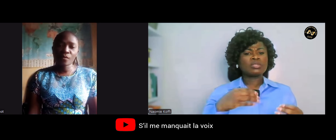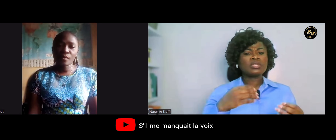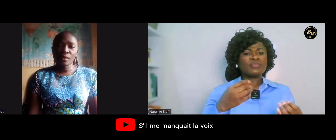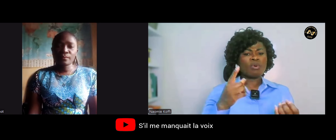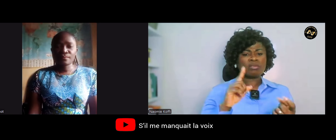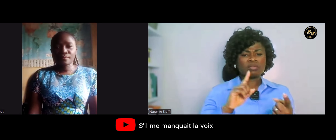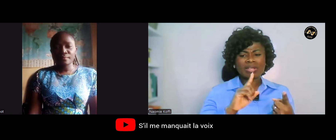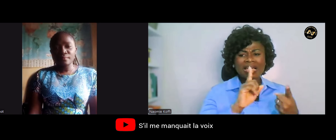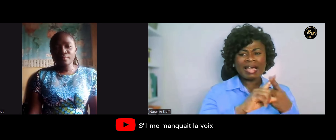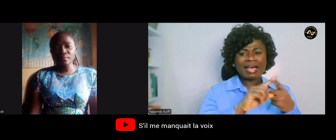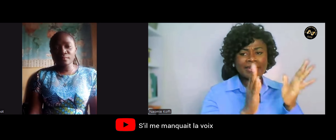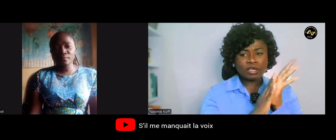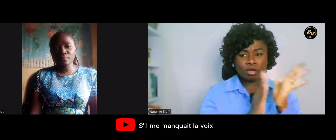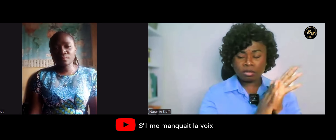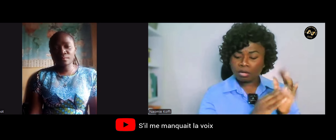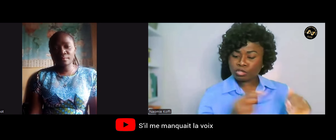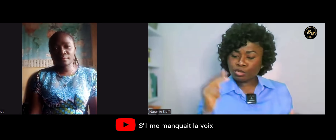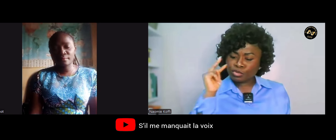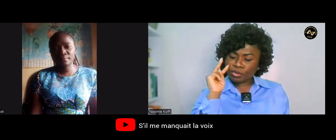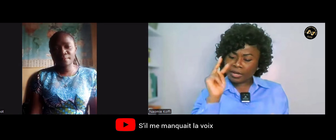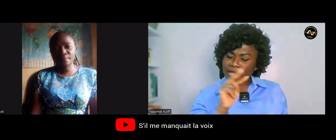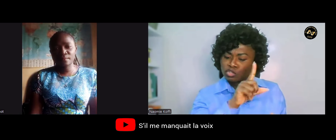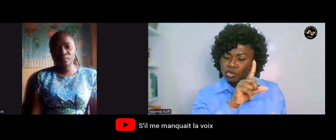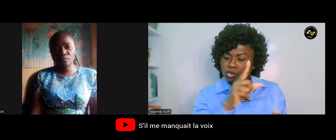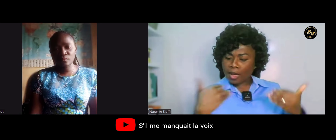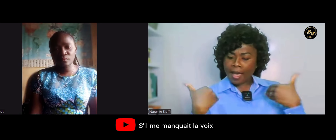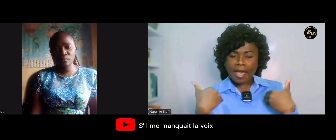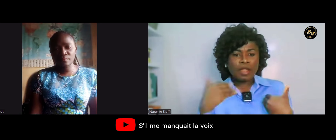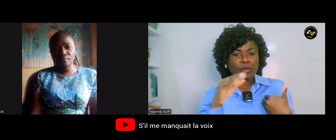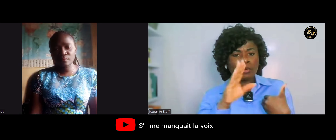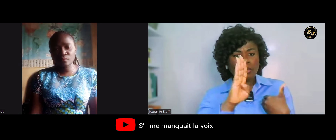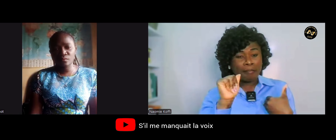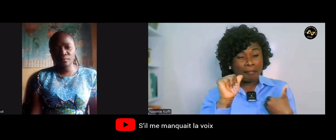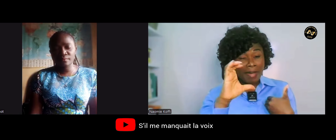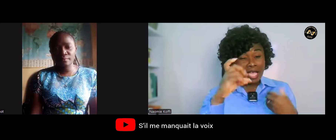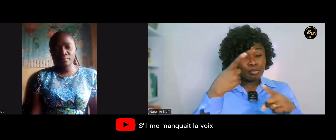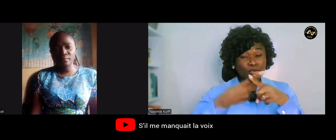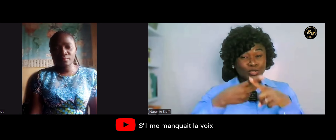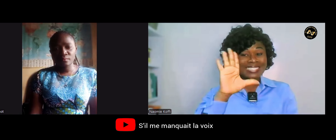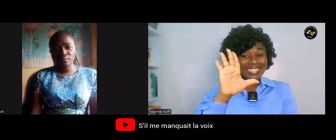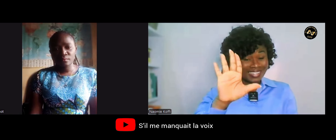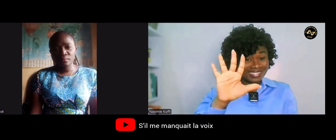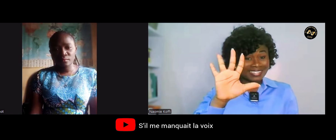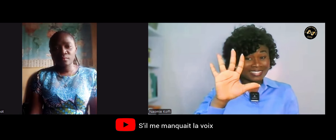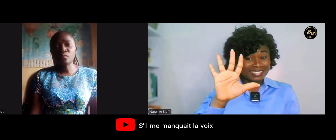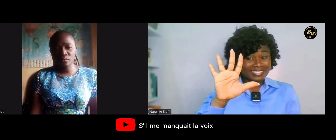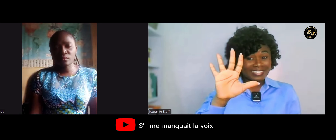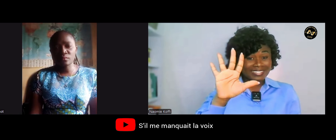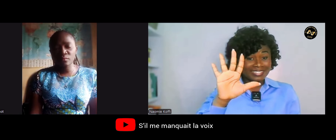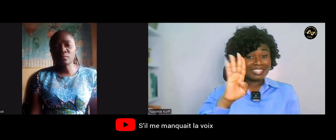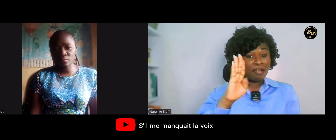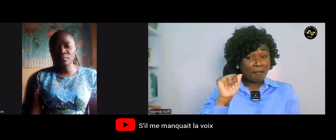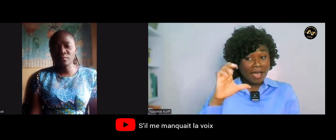au niveau à l'école, lorsque je regarde, tu as le bac+5.